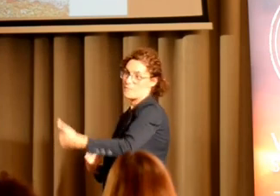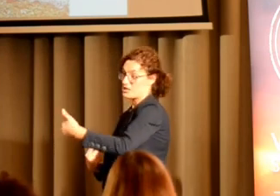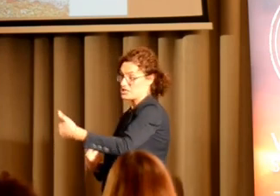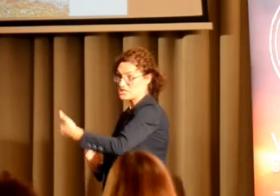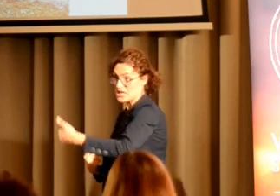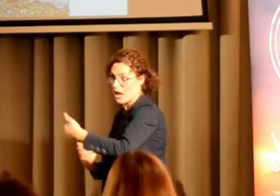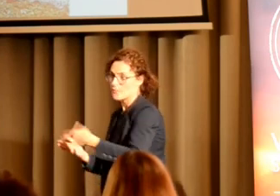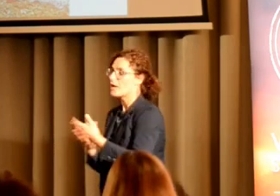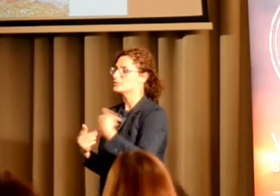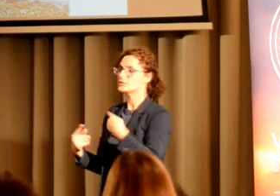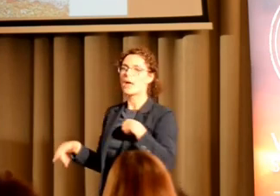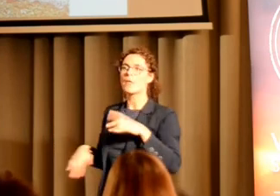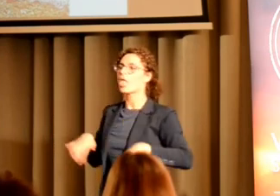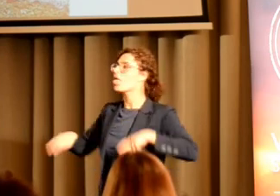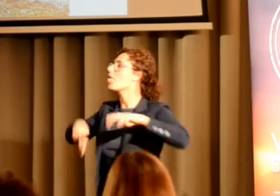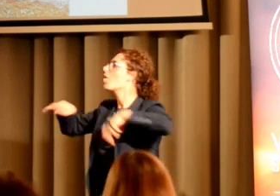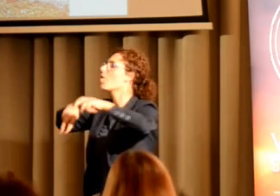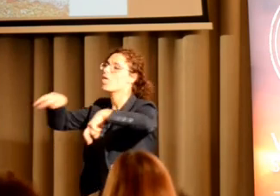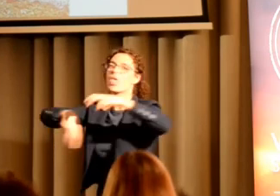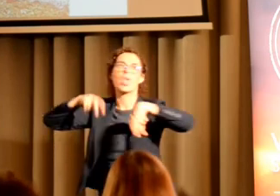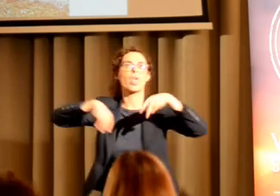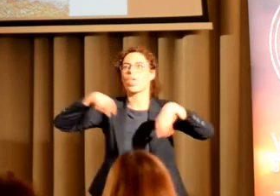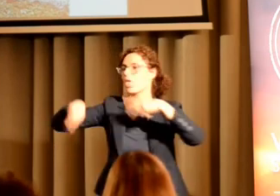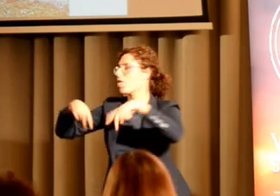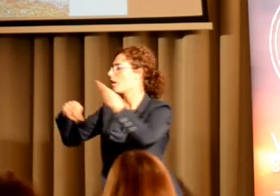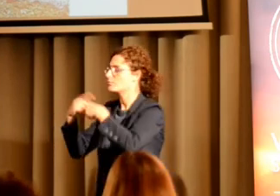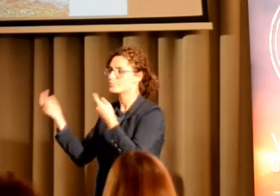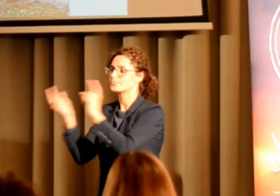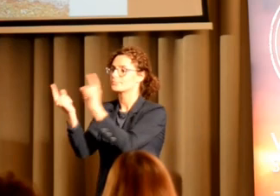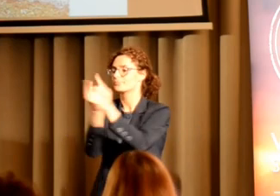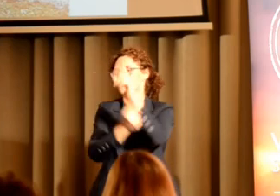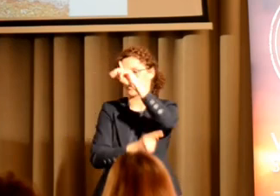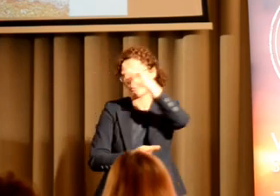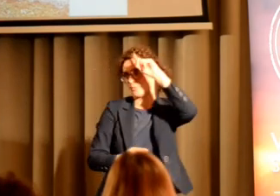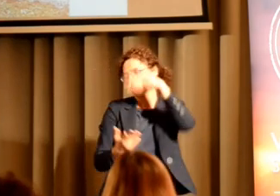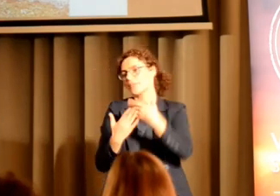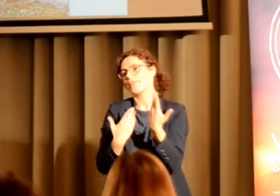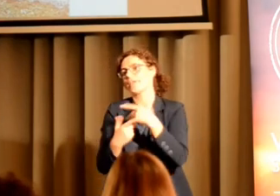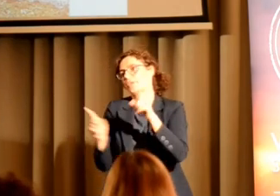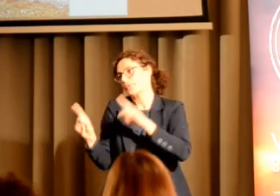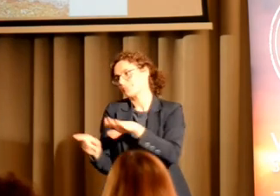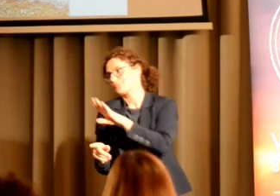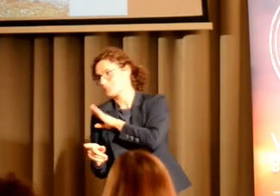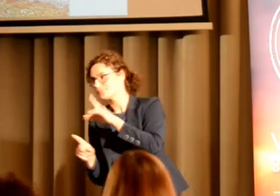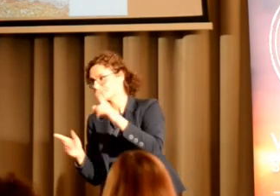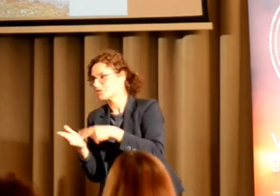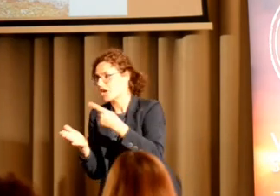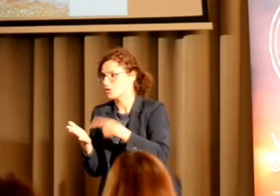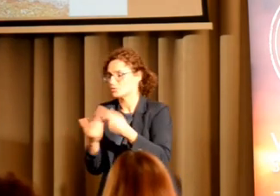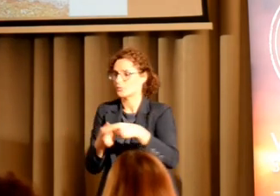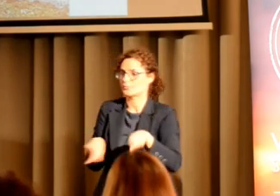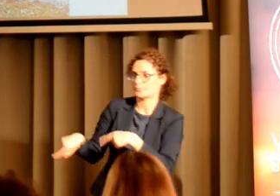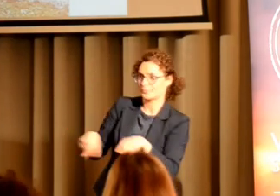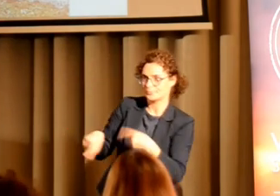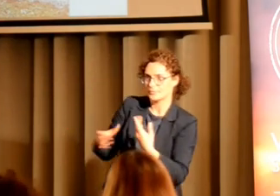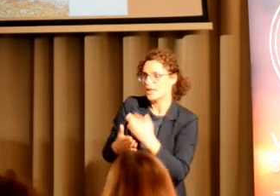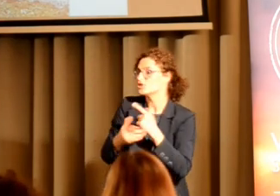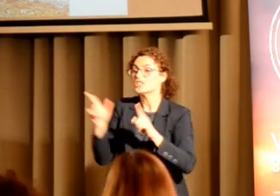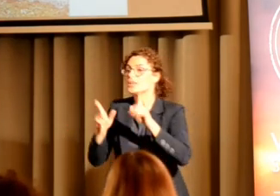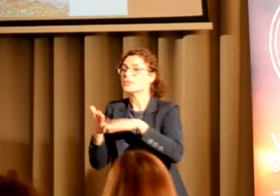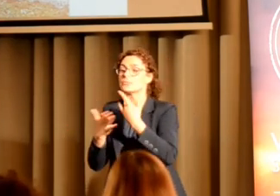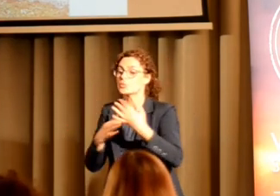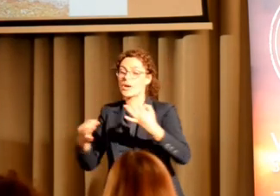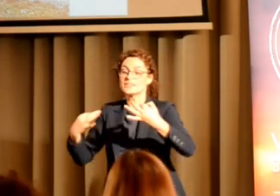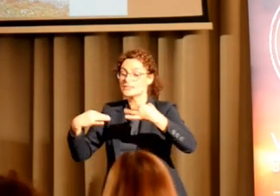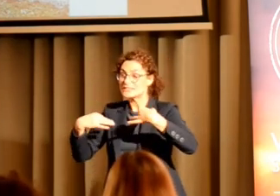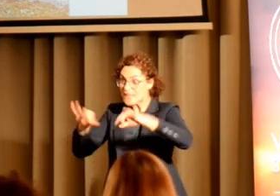wzrasta śmiertelność szczeniąt, ponieważ zaczynają się natykać na ludzi. I te spotkania nie zawsze są przyjemne. Czasami takie szczenięta giną po prostu pod